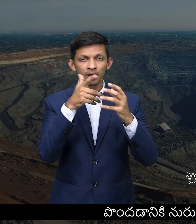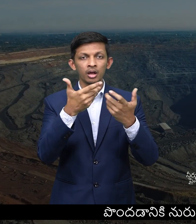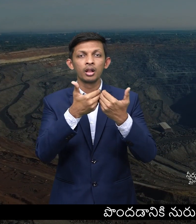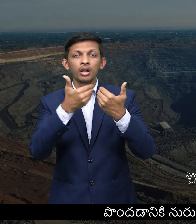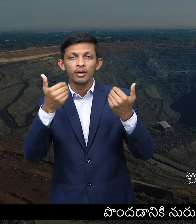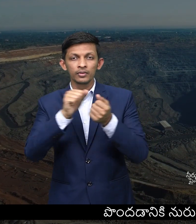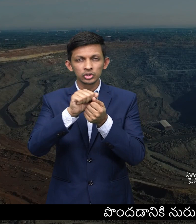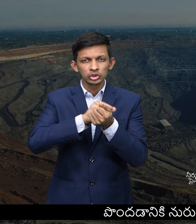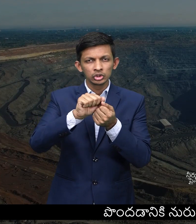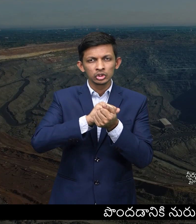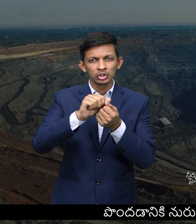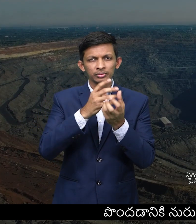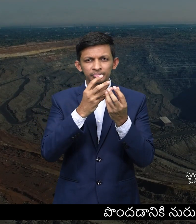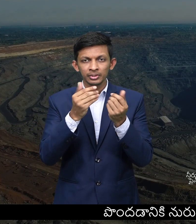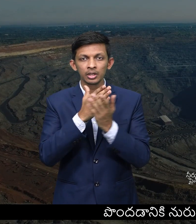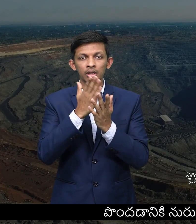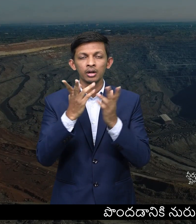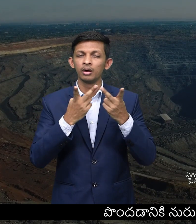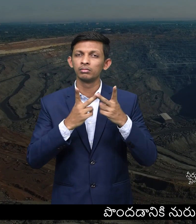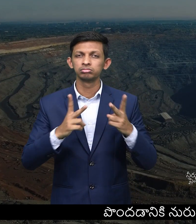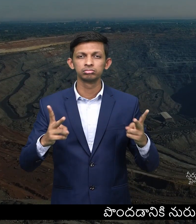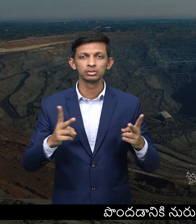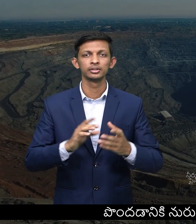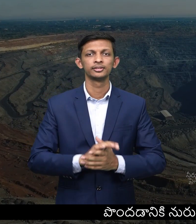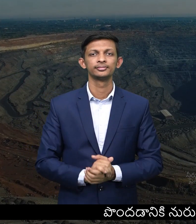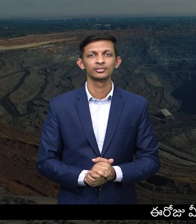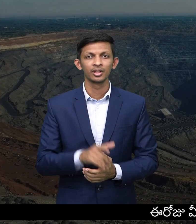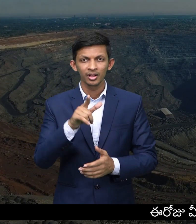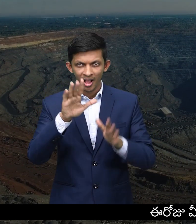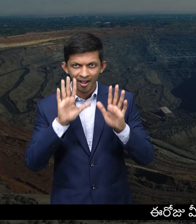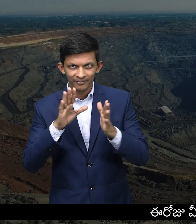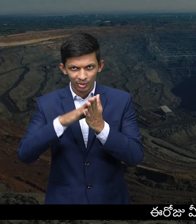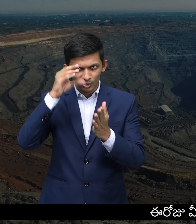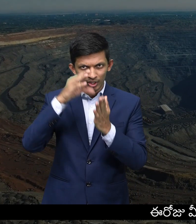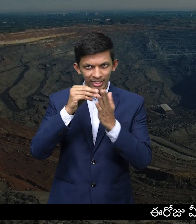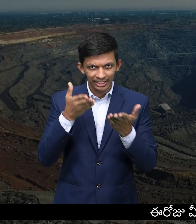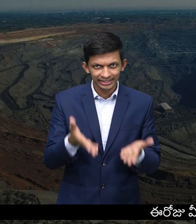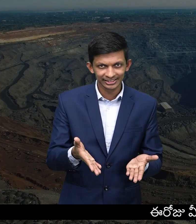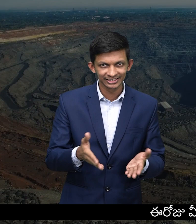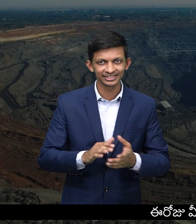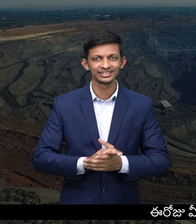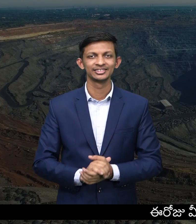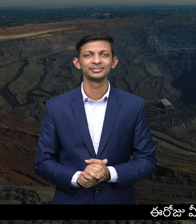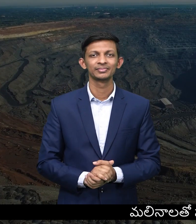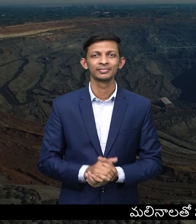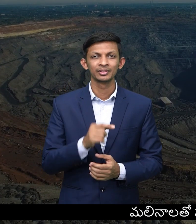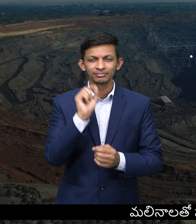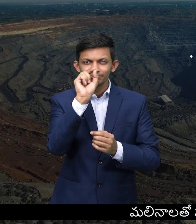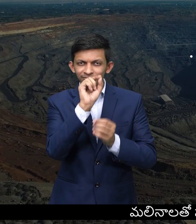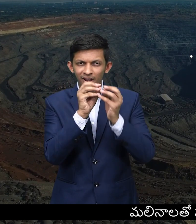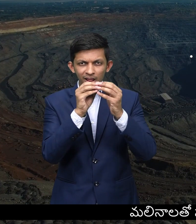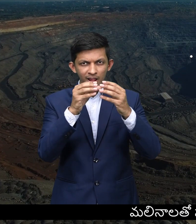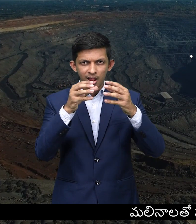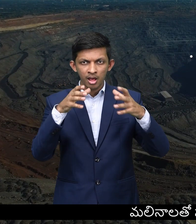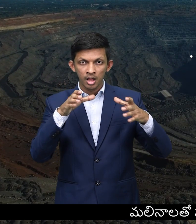పొందడానికి నురుగును వేరుచేసి కడుగుతారు. ఈరోజు మీరు నేర్చుకున్నది మలినాలతో